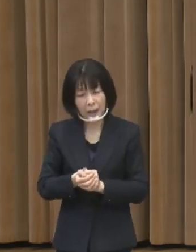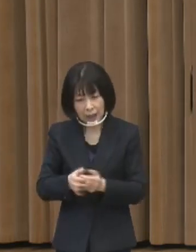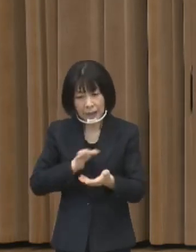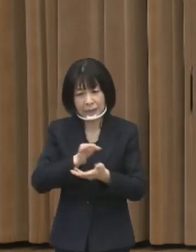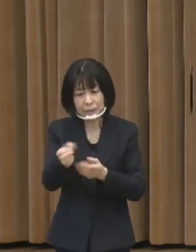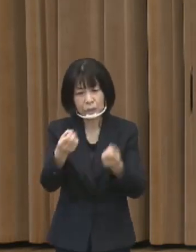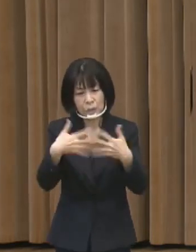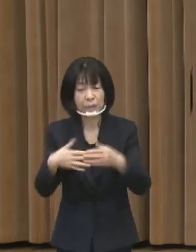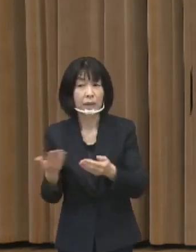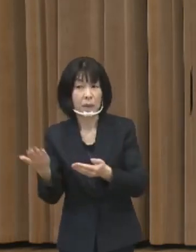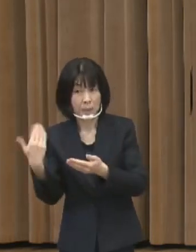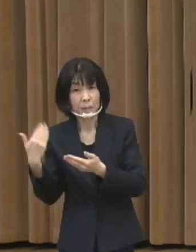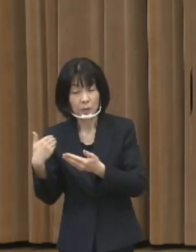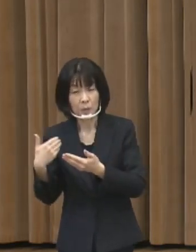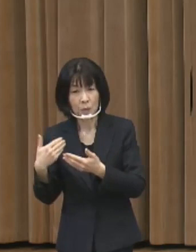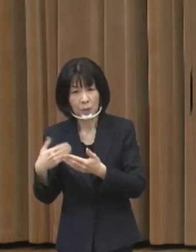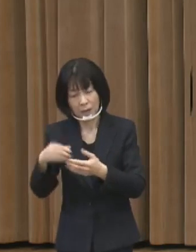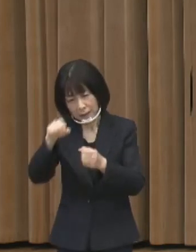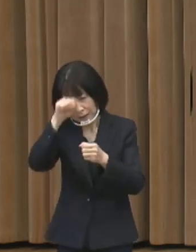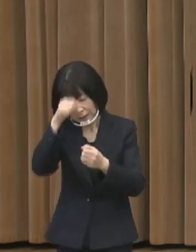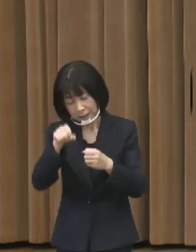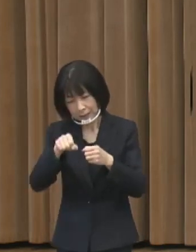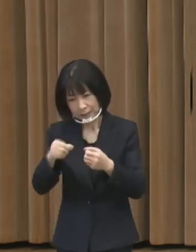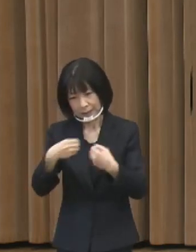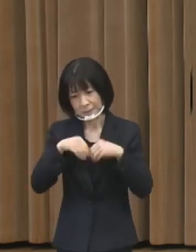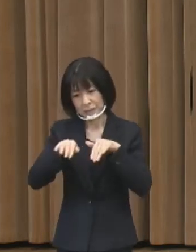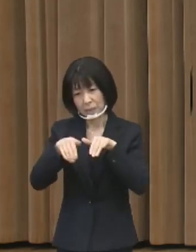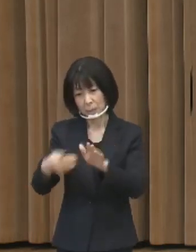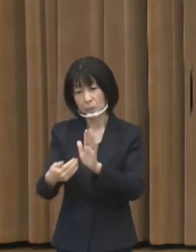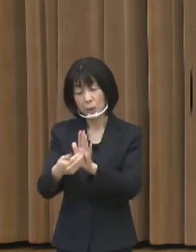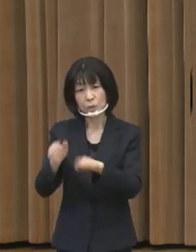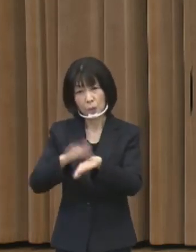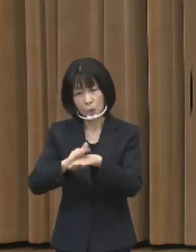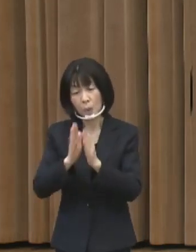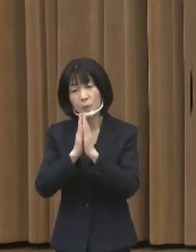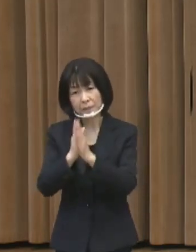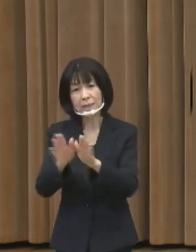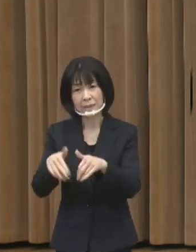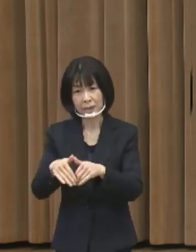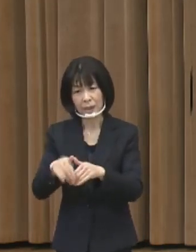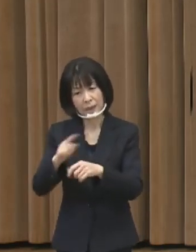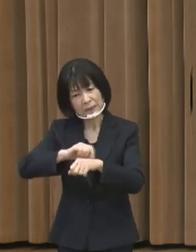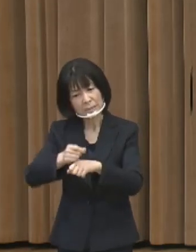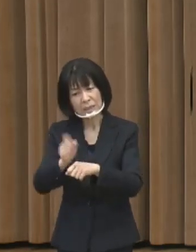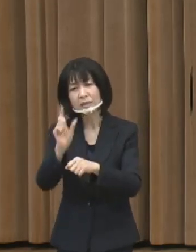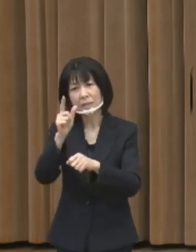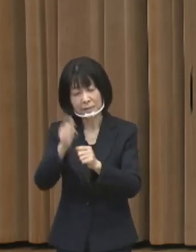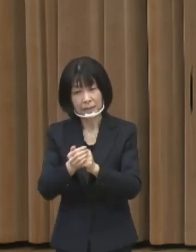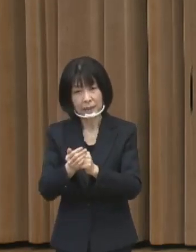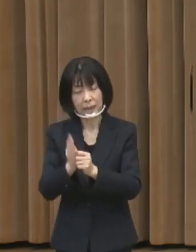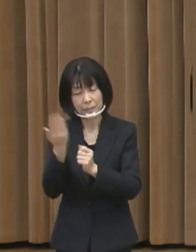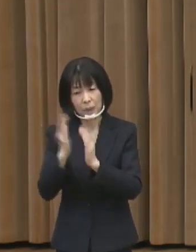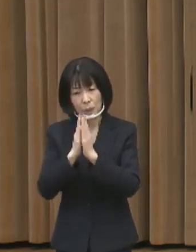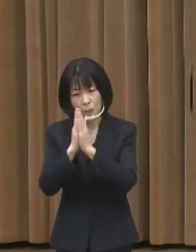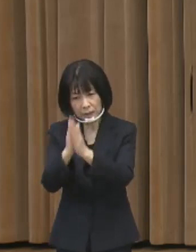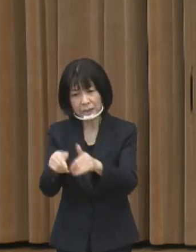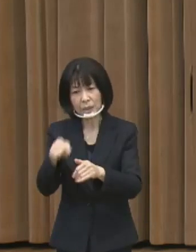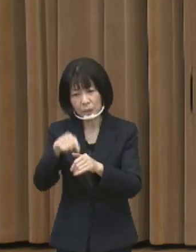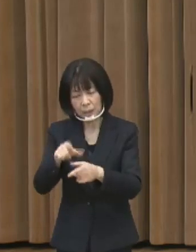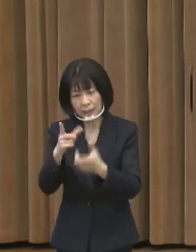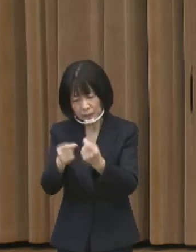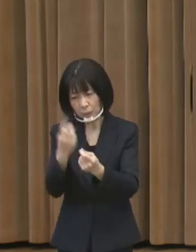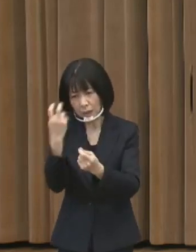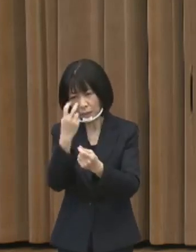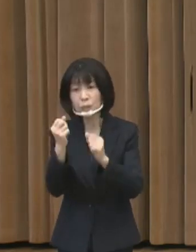件はこれまでも感染防止対策をお願いしていましたので、そこは厳しくなるのではなく、これまでお願いしていたものをしっかり確認